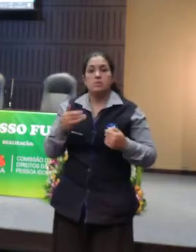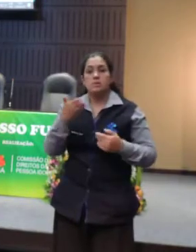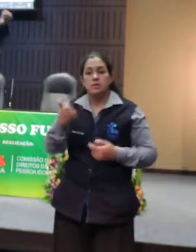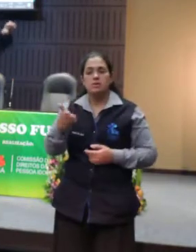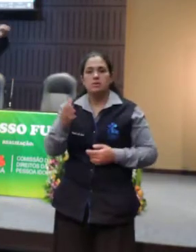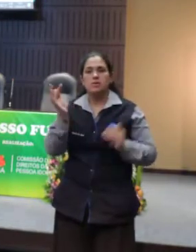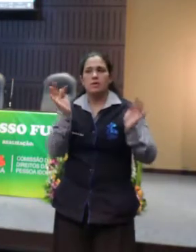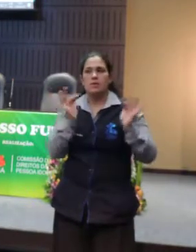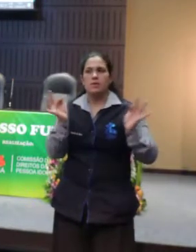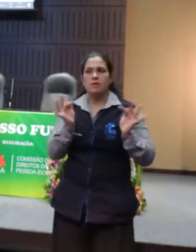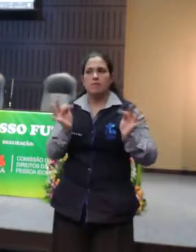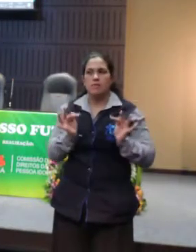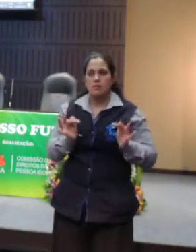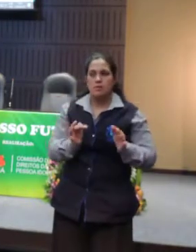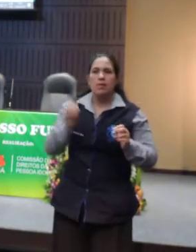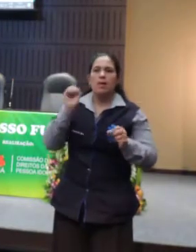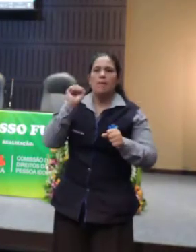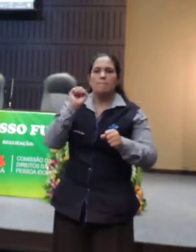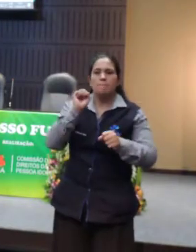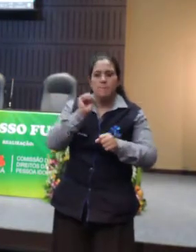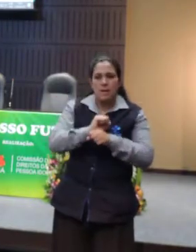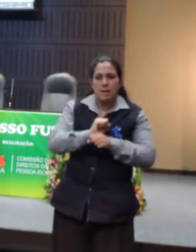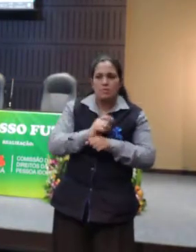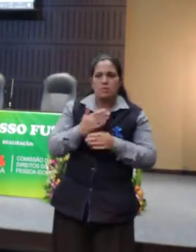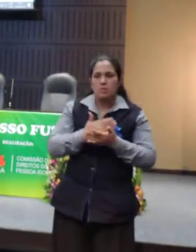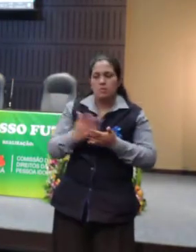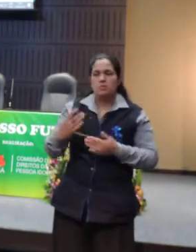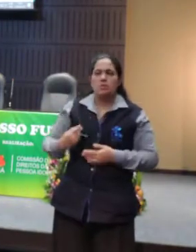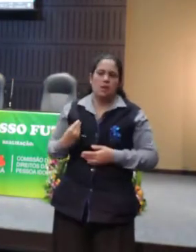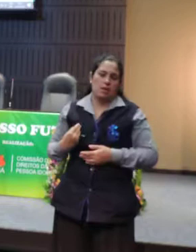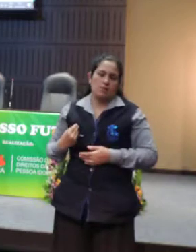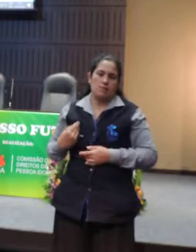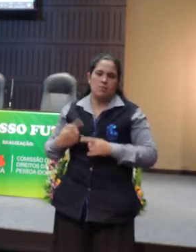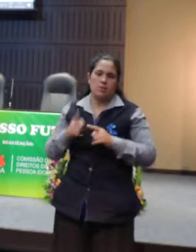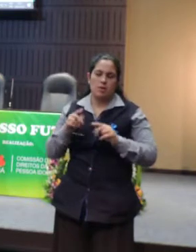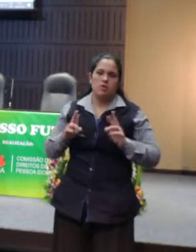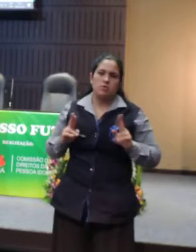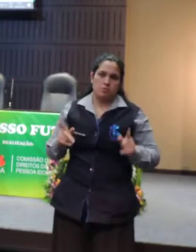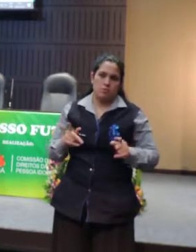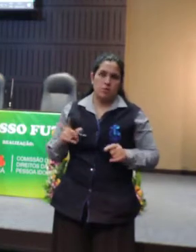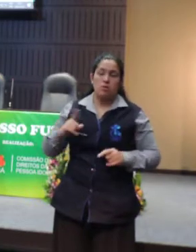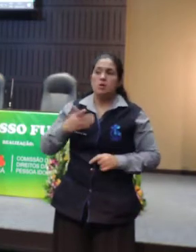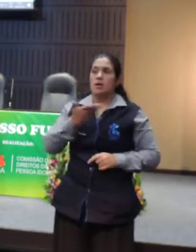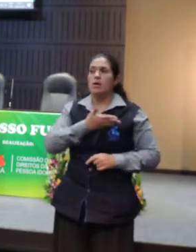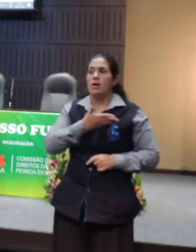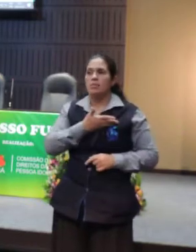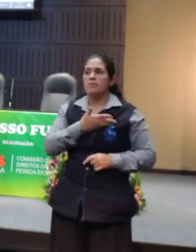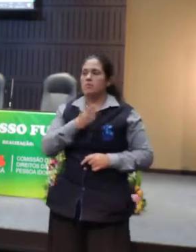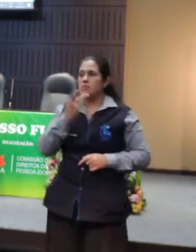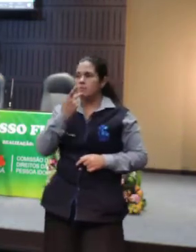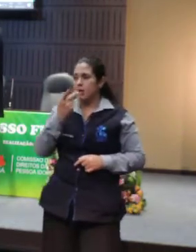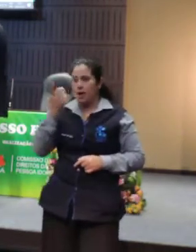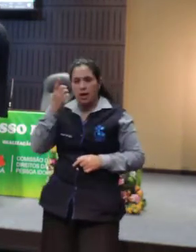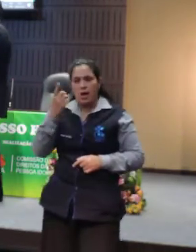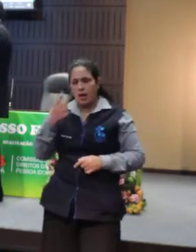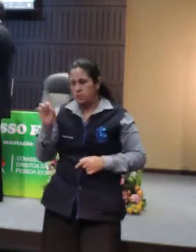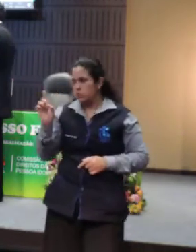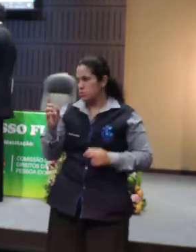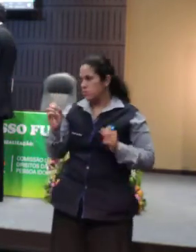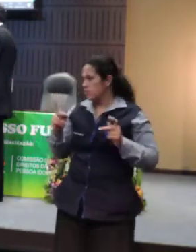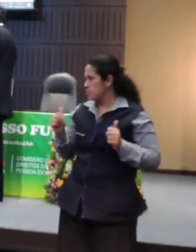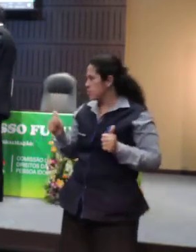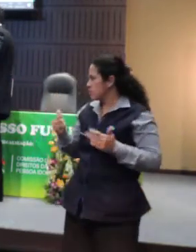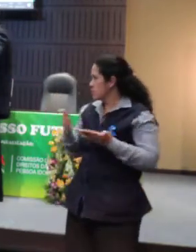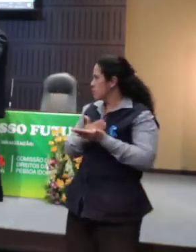de existir e viva. Viver é diferente de existir. Eu tenho amigos, e vou contar a última história aqui, vou começar